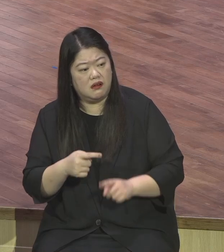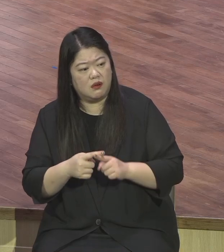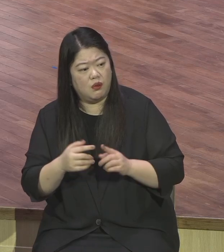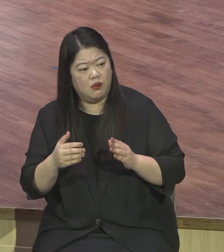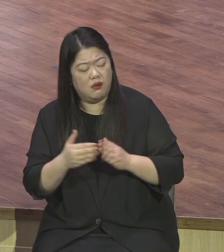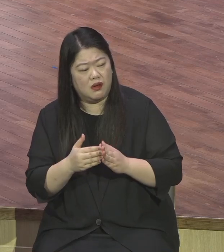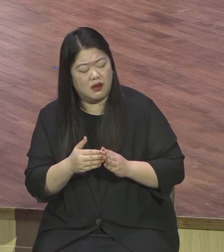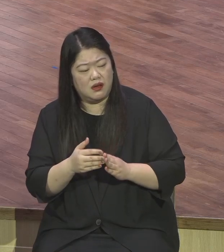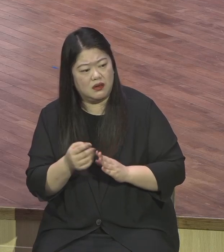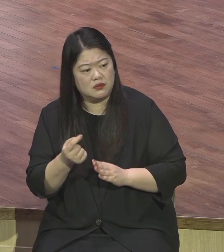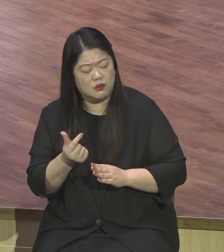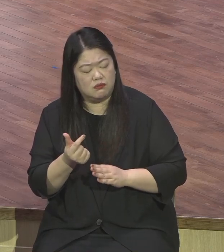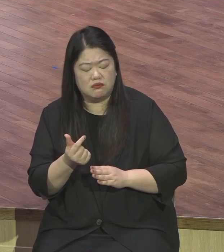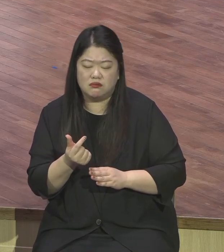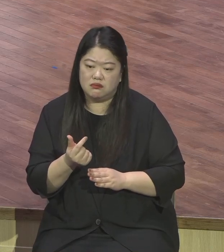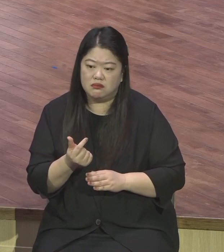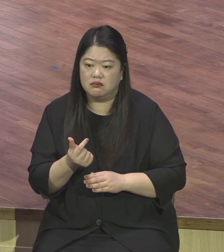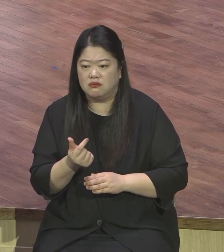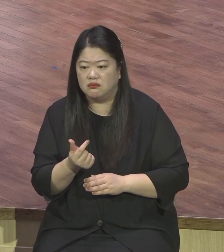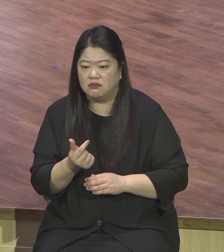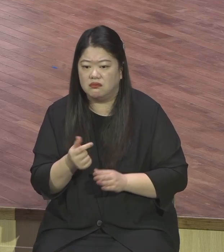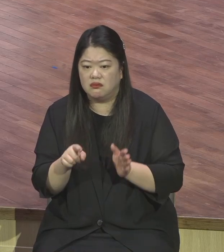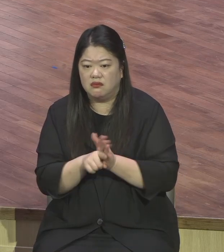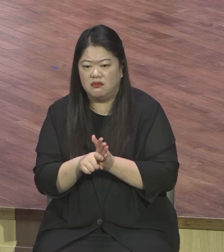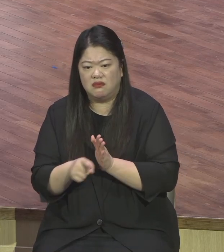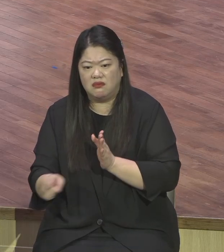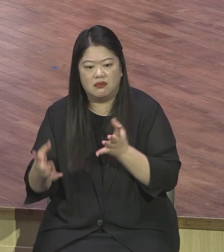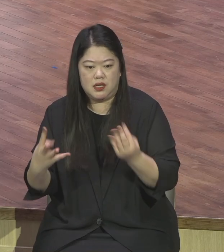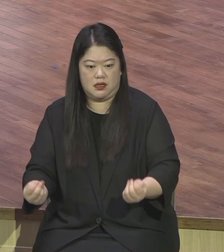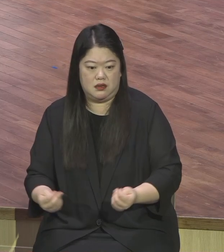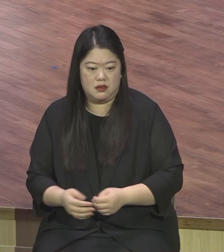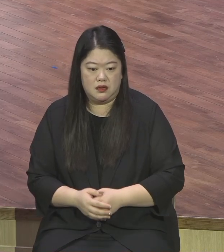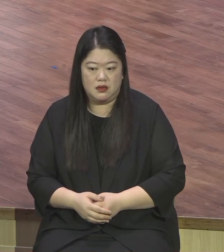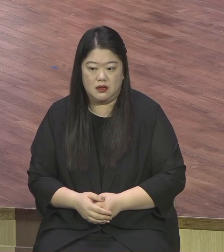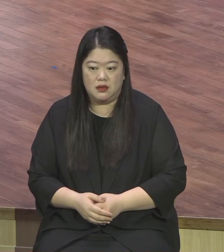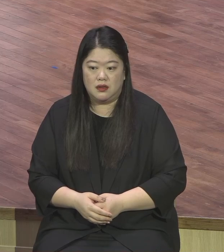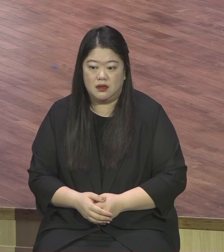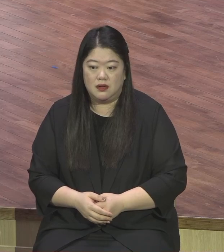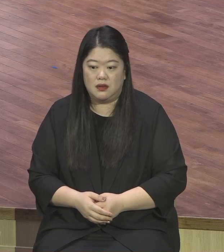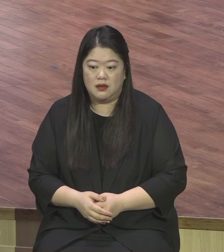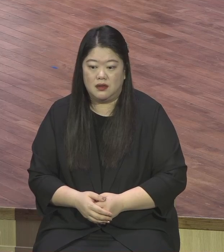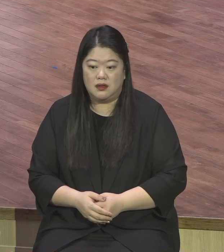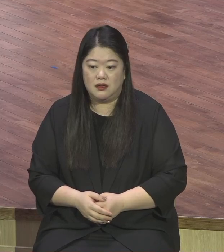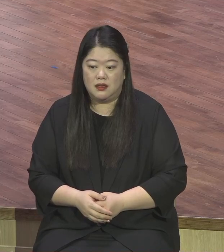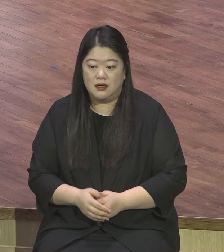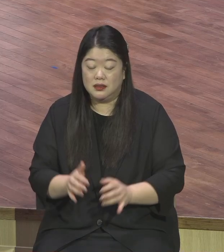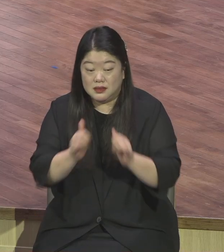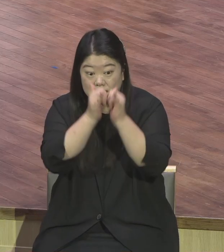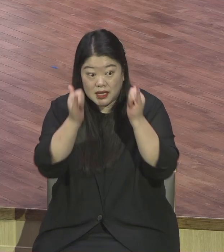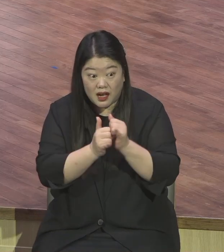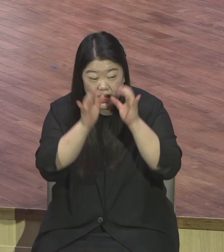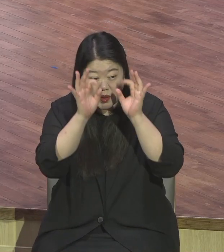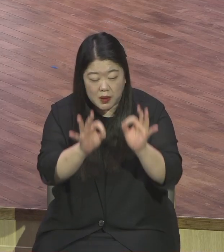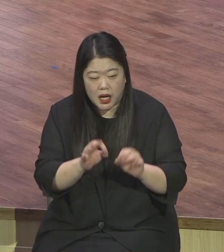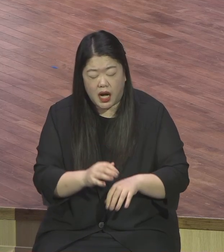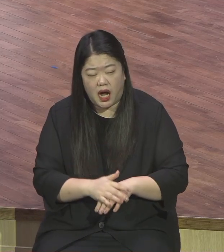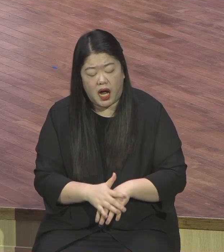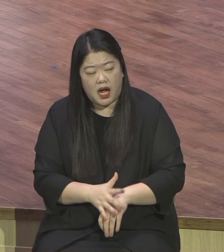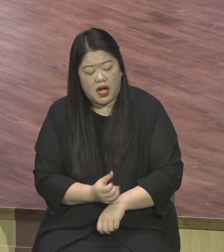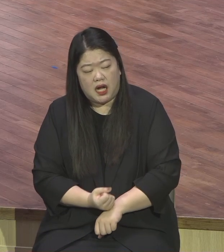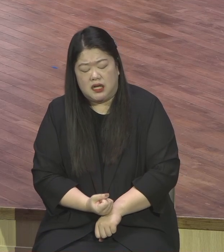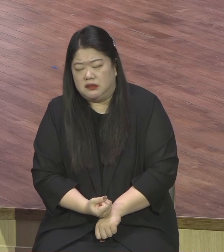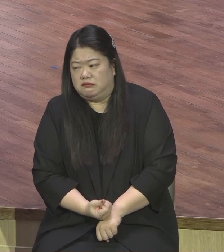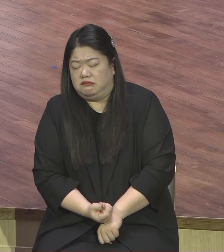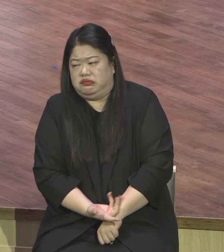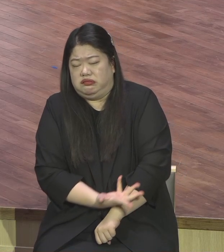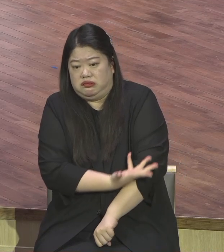있죠. 자, 결국 뭐요? 잔혹함과 이 분노의 악순환이 반복되면서